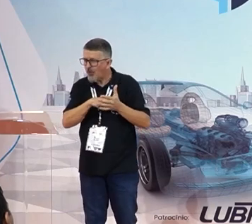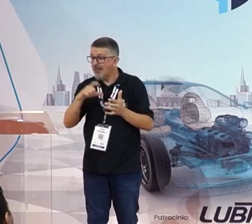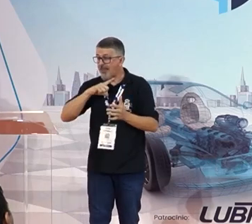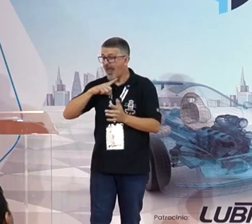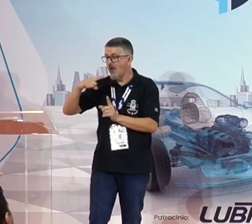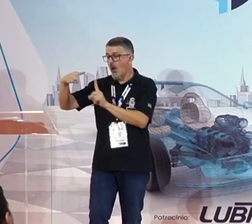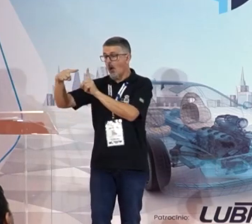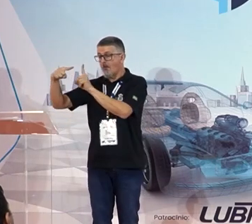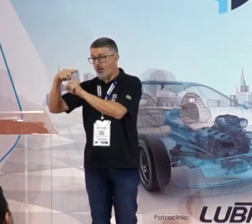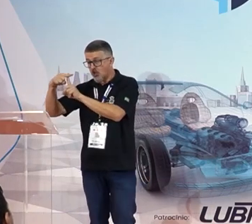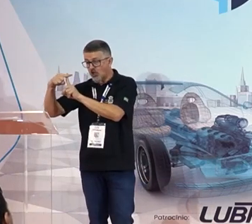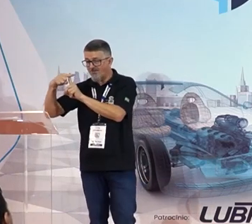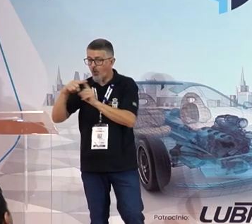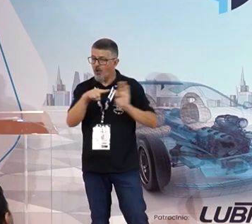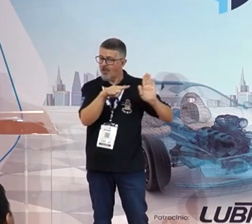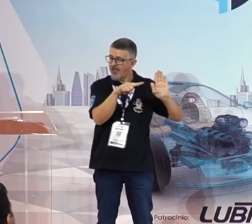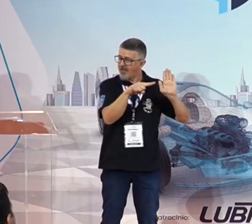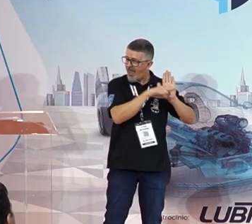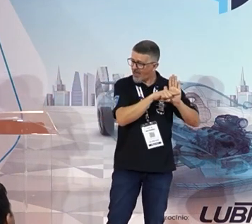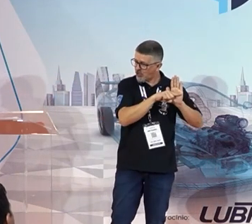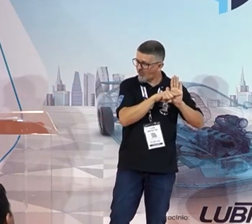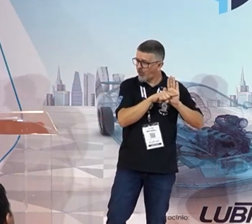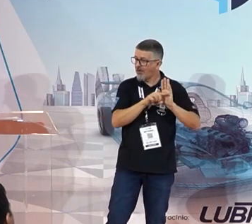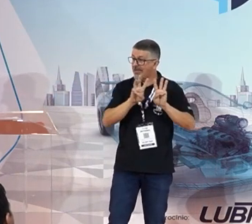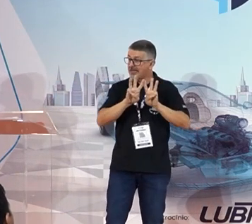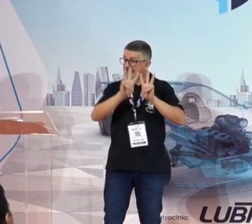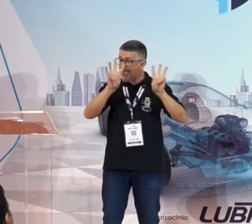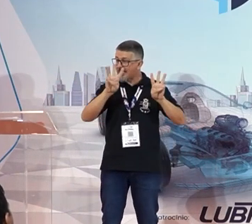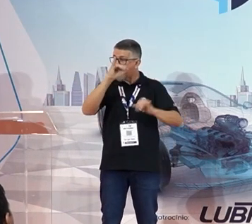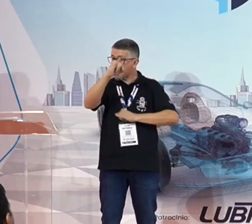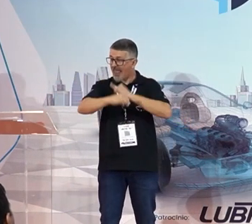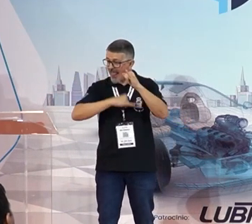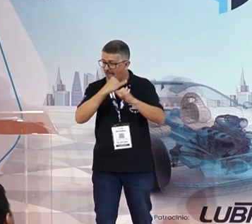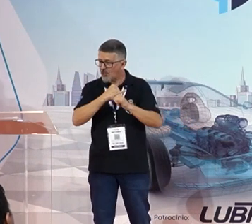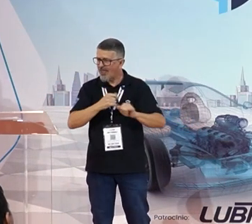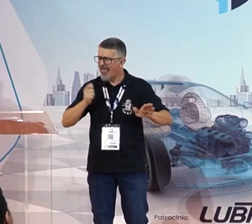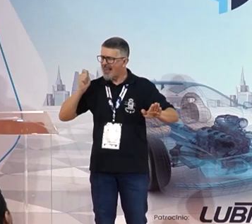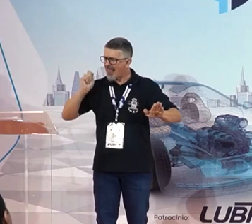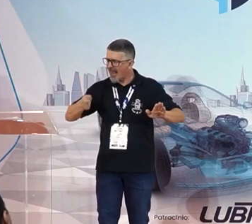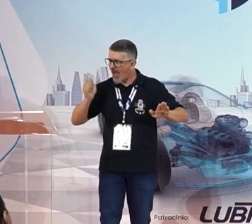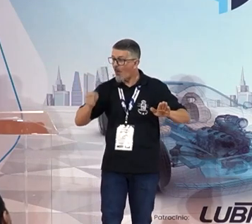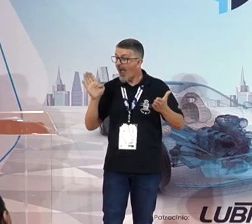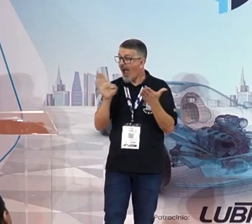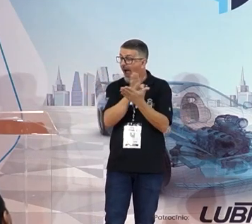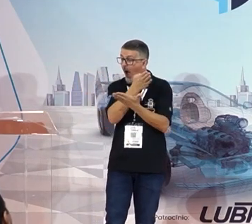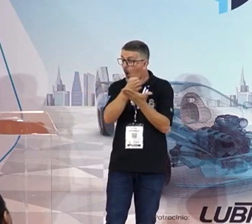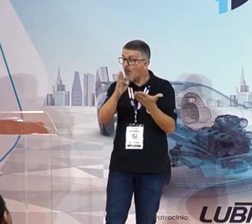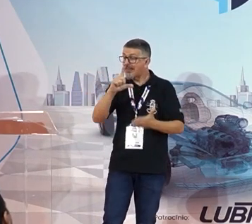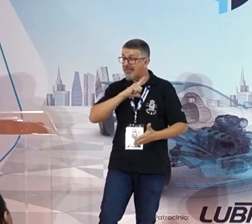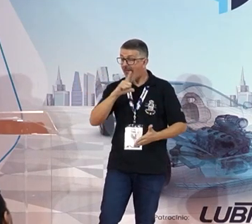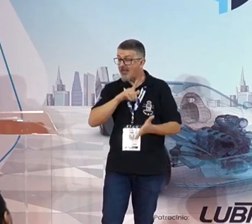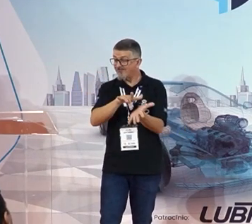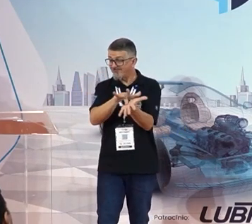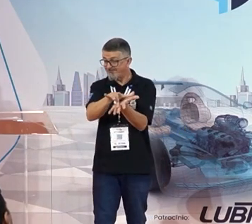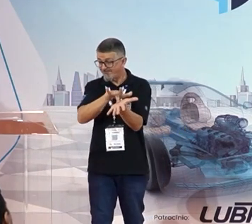blindado, tem pontos positivos e pontos negativos, site na internet de leilão, alguns são